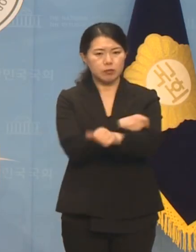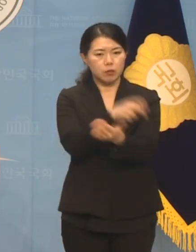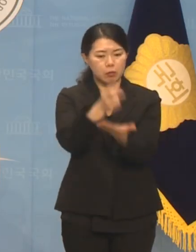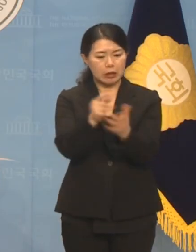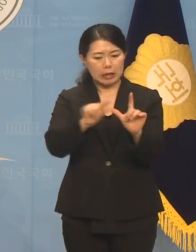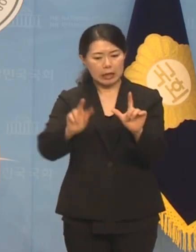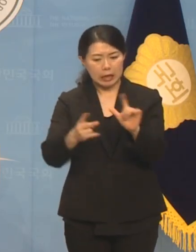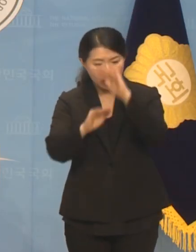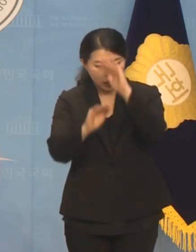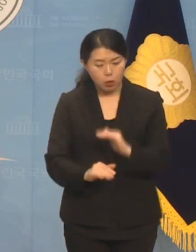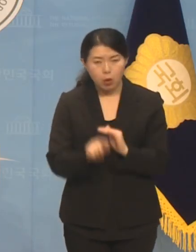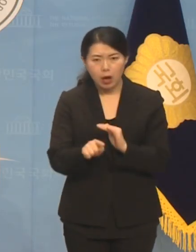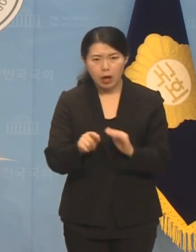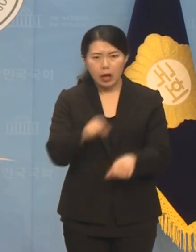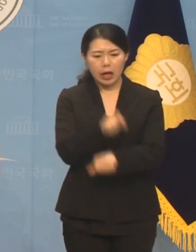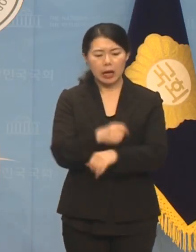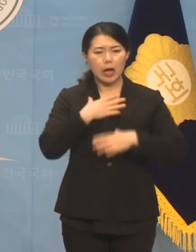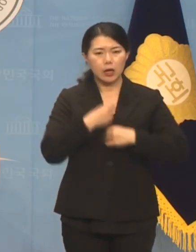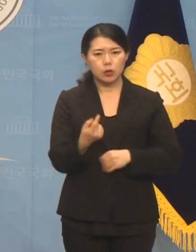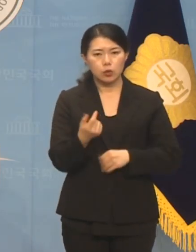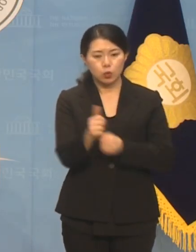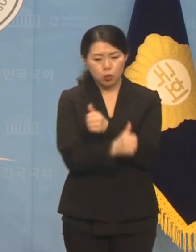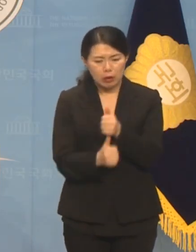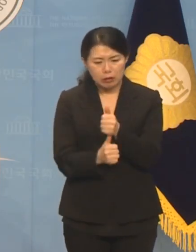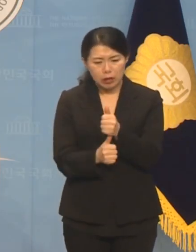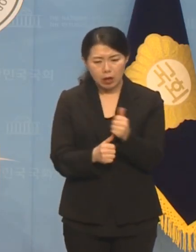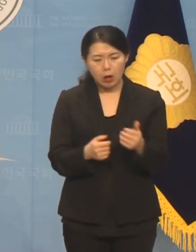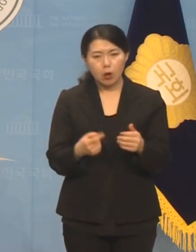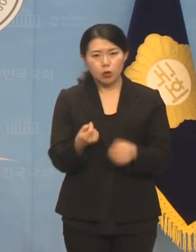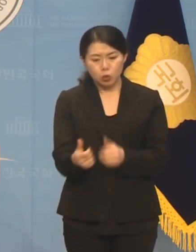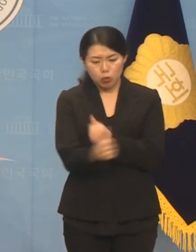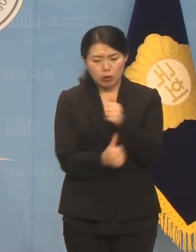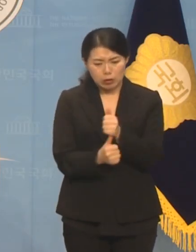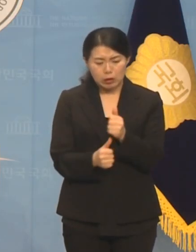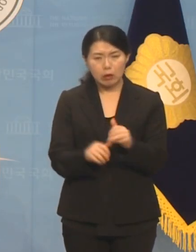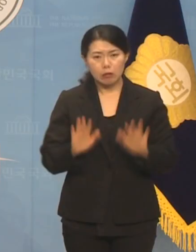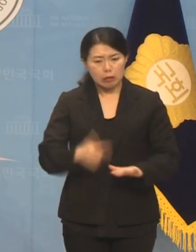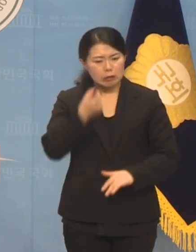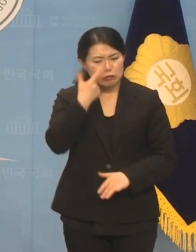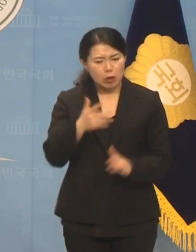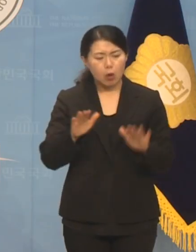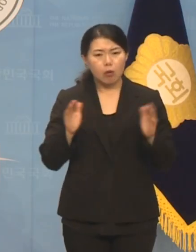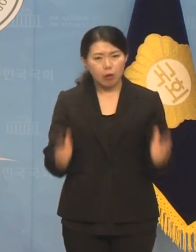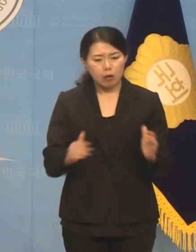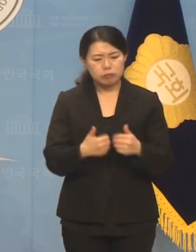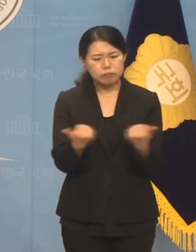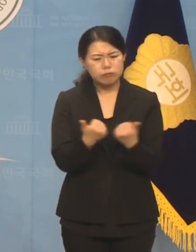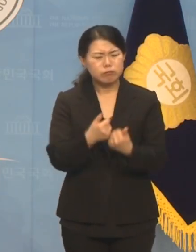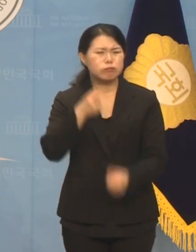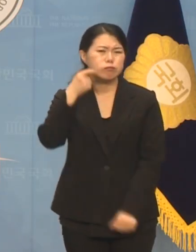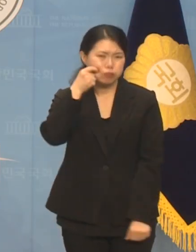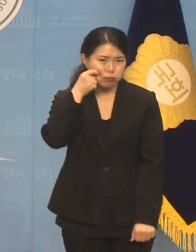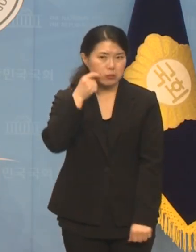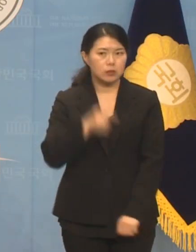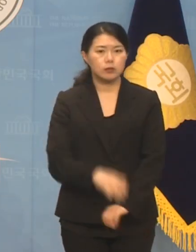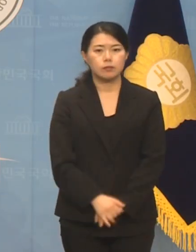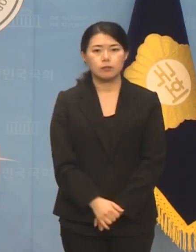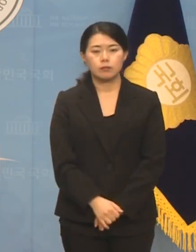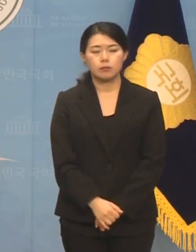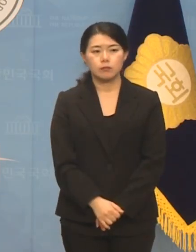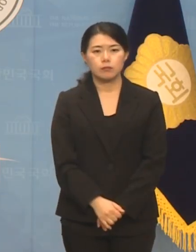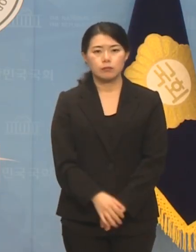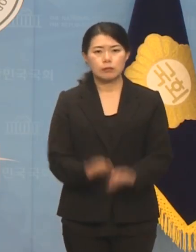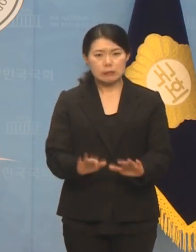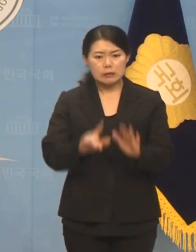개정안은 행안위 법안 소위에 넘겨진 후 6개월이 넘도록 논의조차 하지 못하고 있습니다.